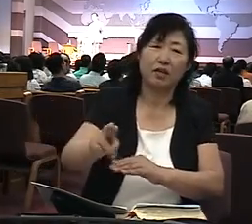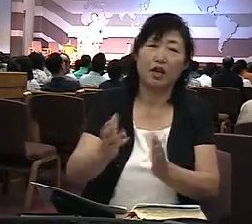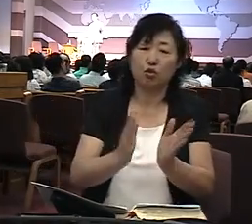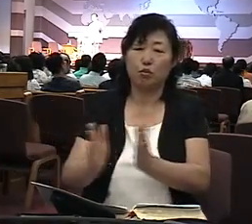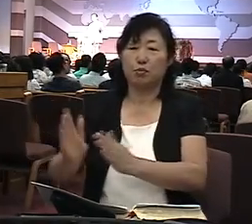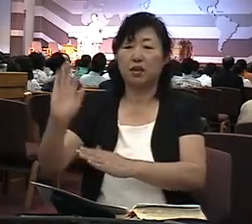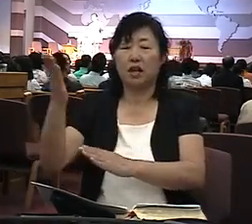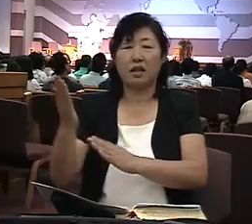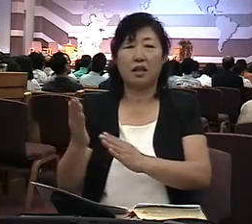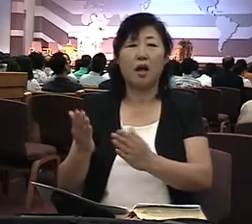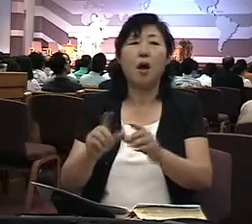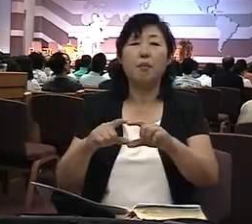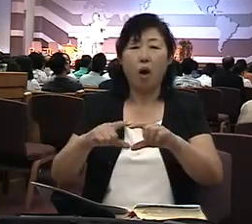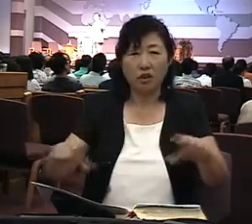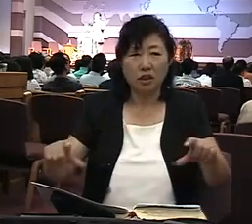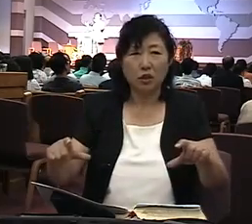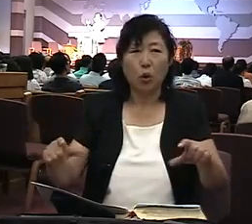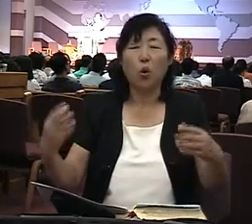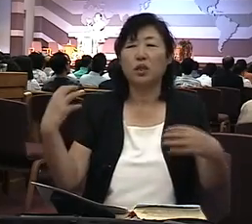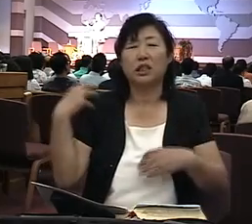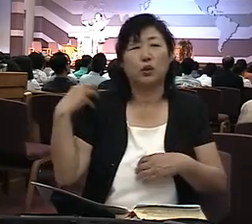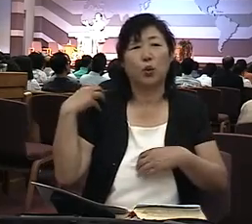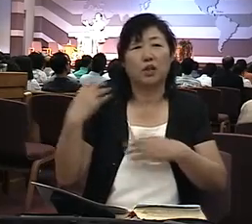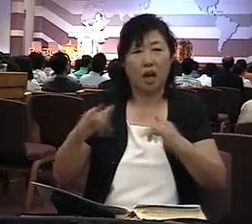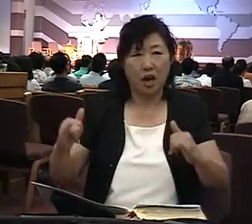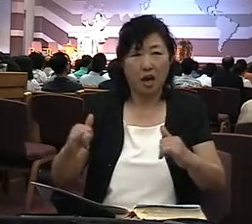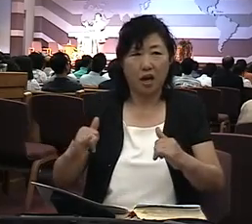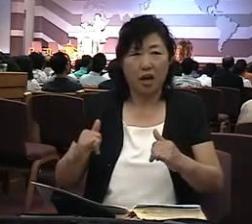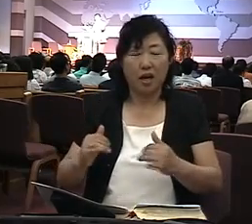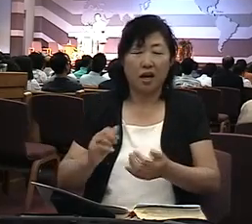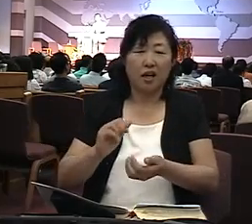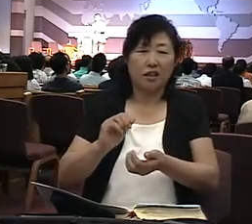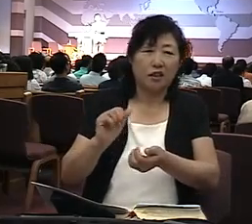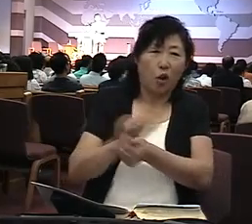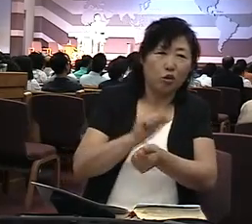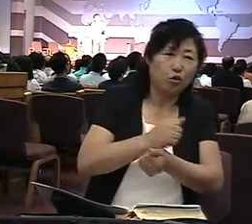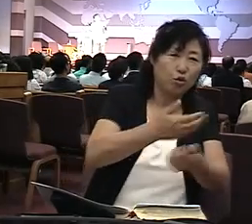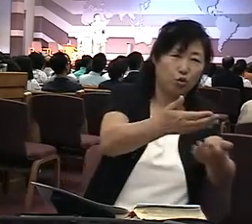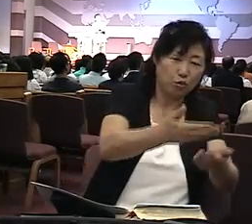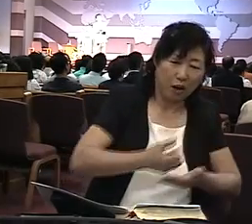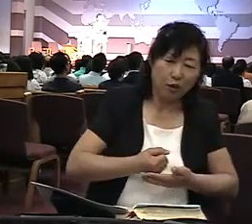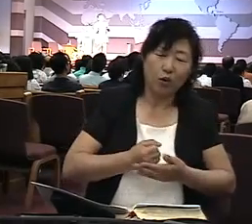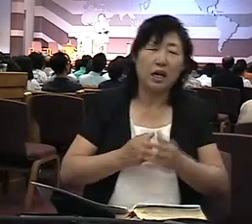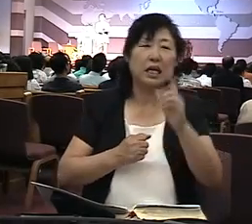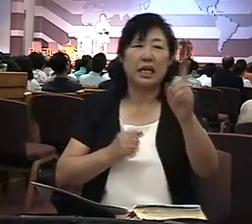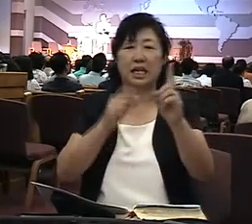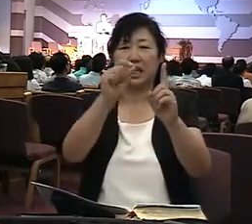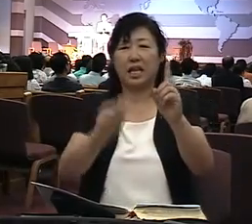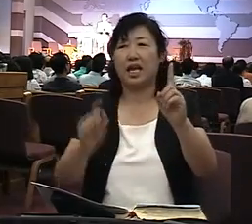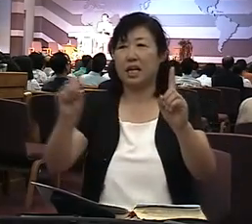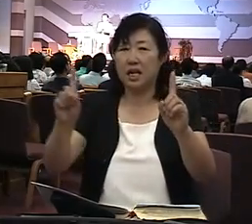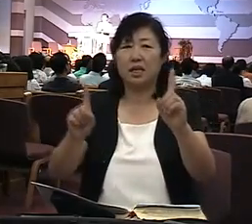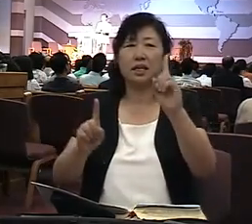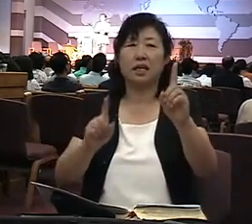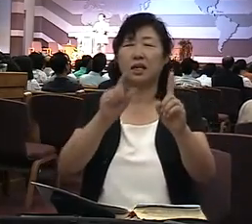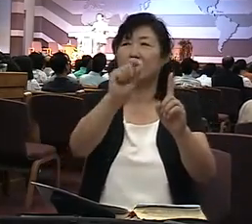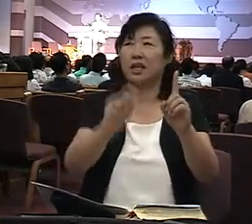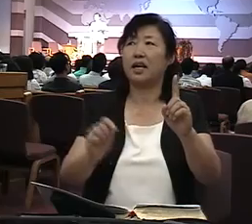지도자들, 전수받고 준비된 평신도 지도자들이 1대1, 1대2, 1대3, 요사님 좀 많아져서